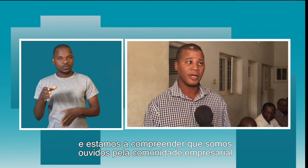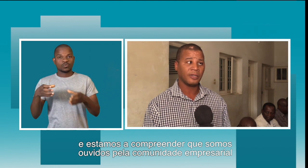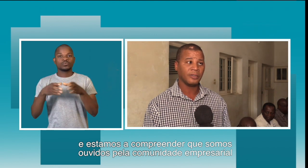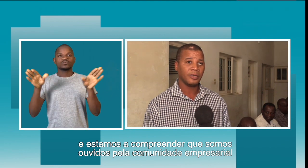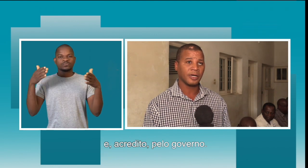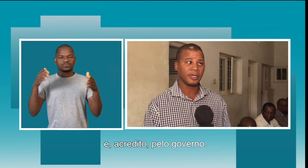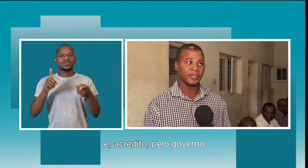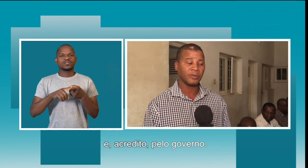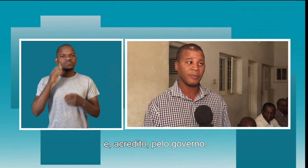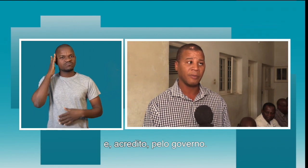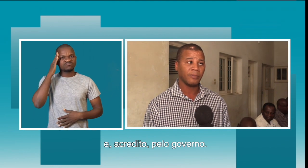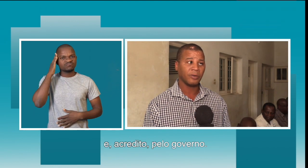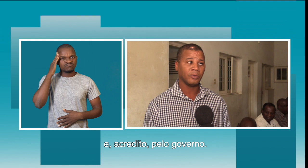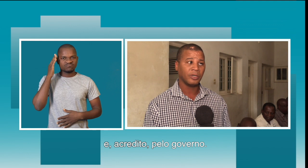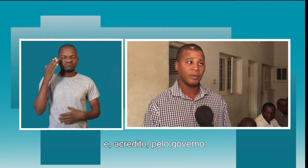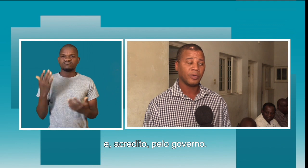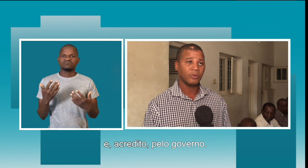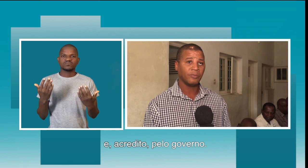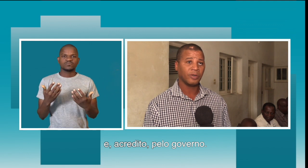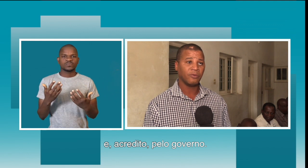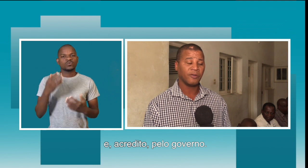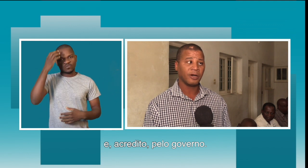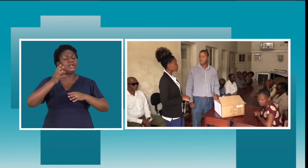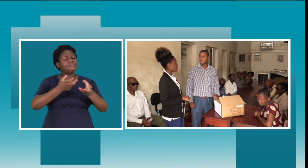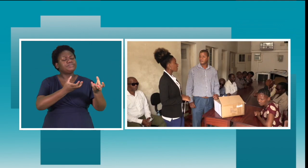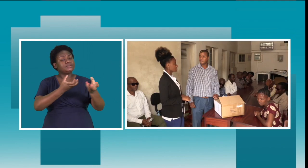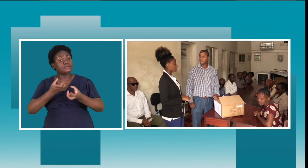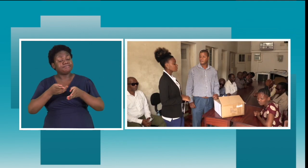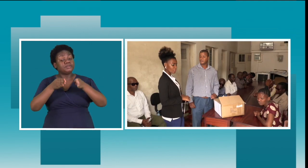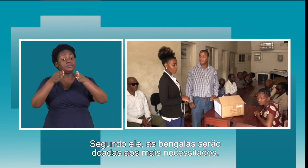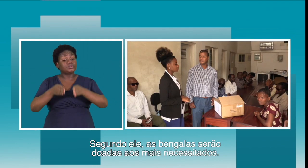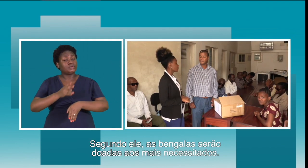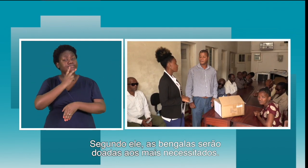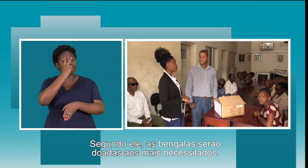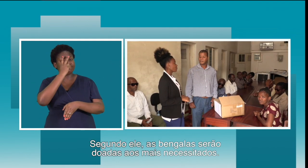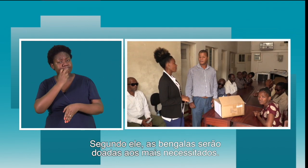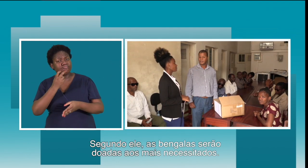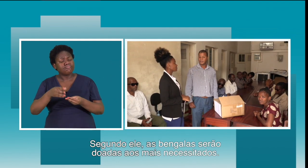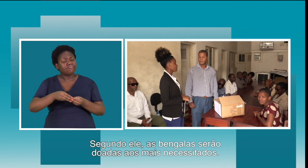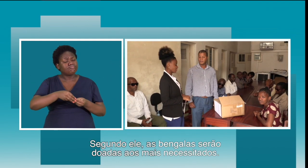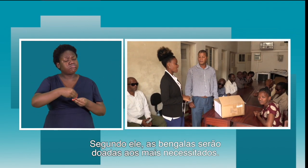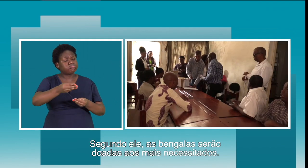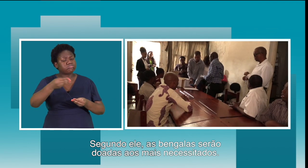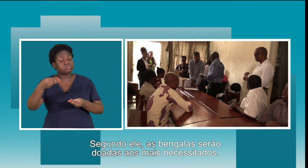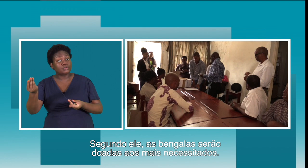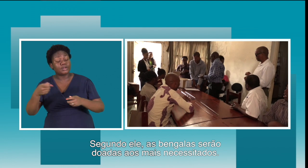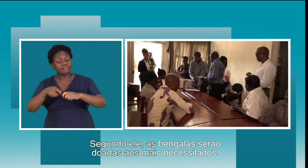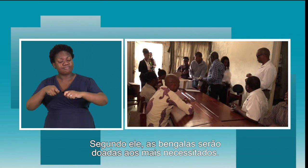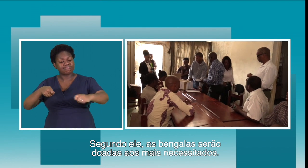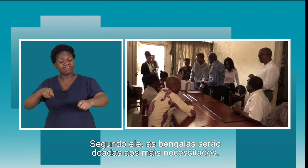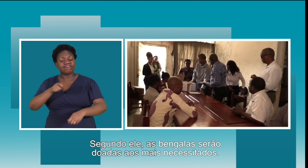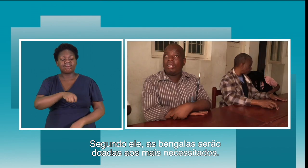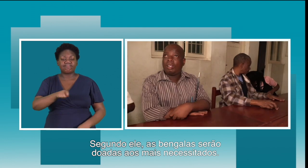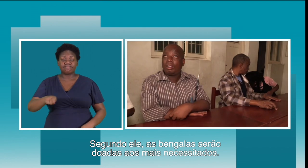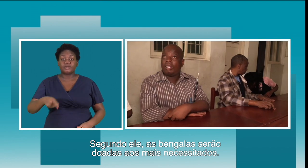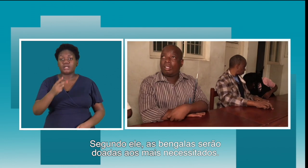empresarial e acredito também pelo governo. Segundo ele, as bengalas serão doadas